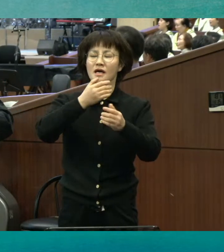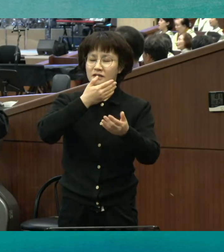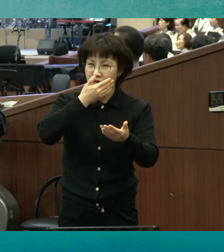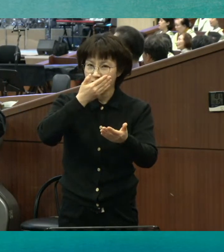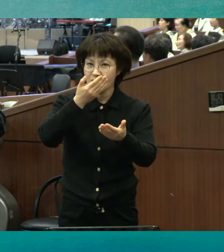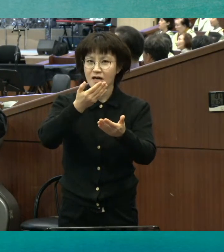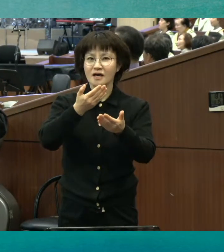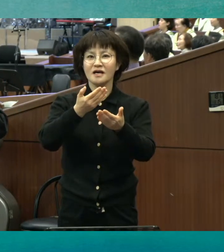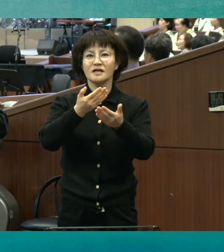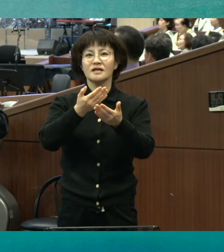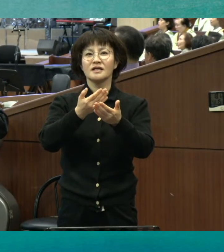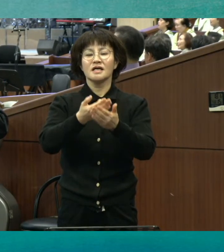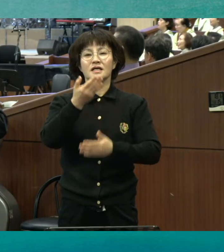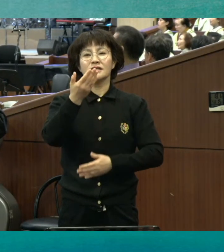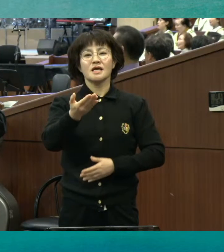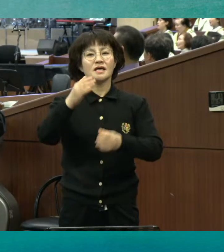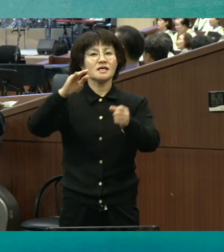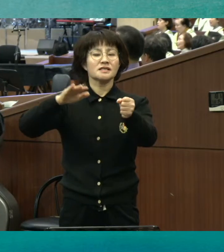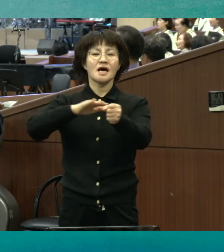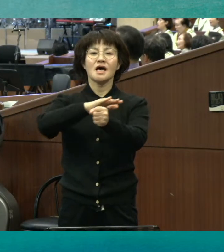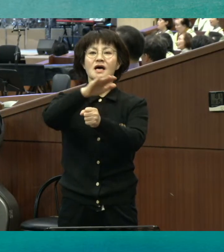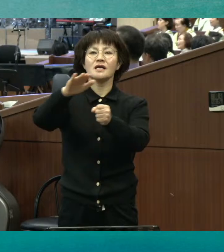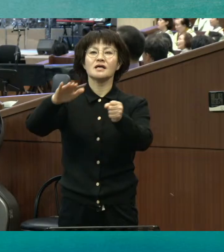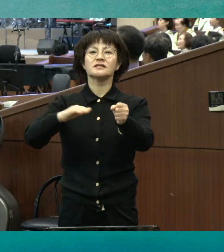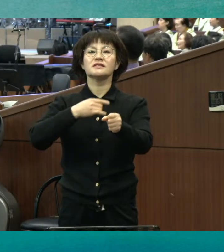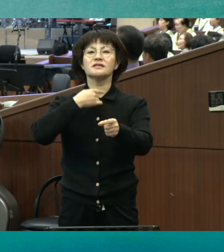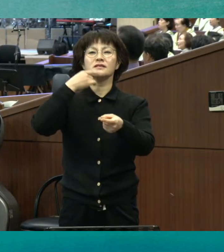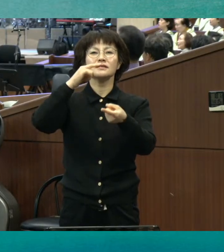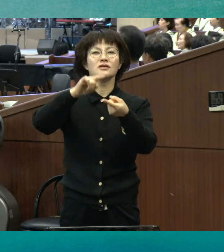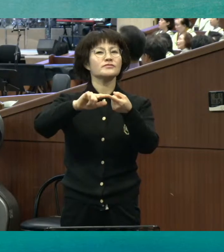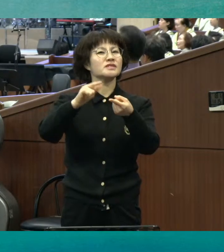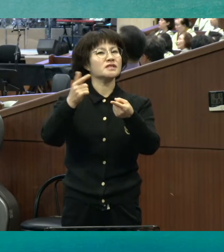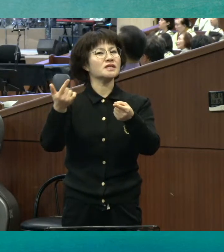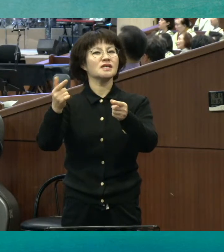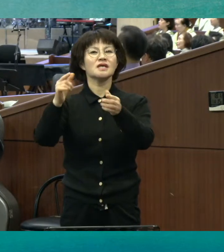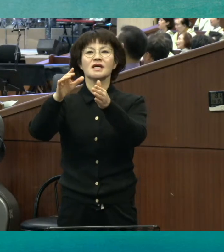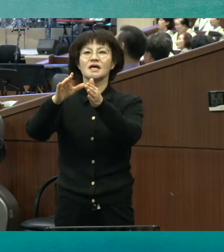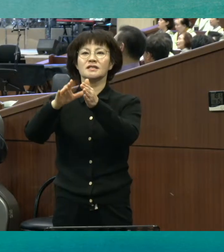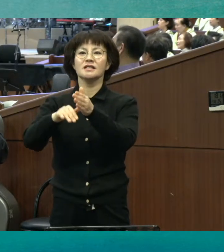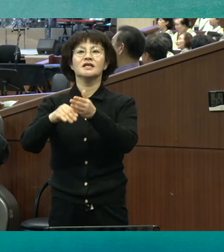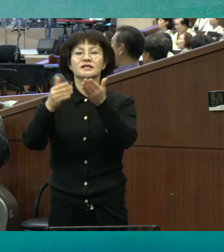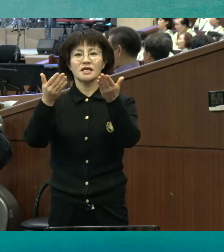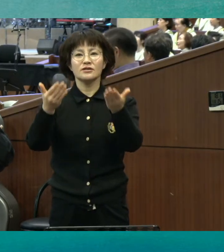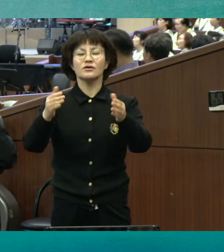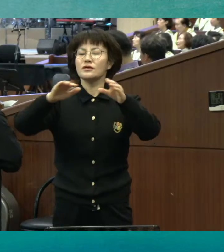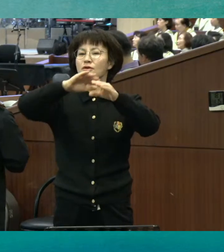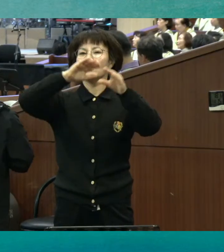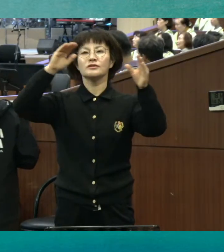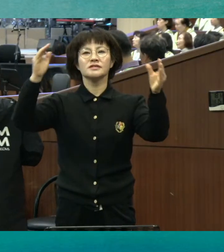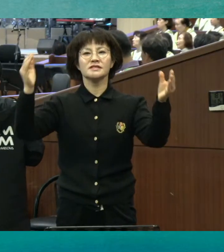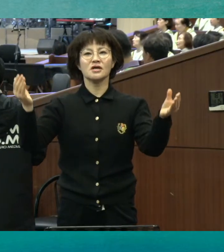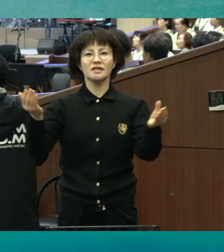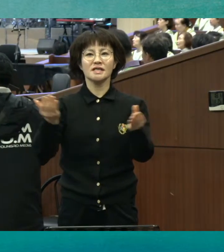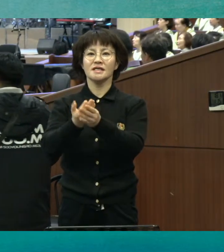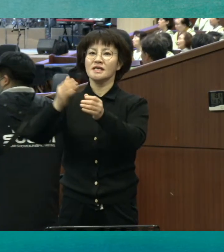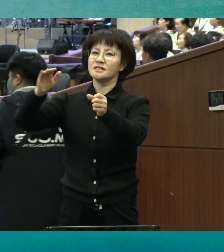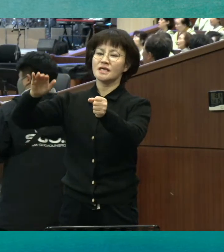귀하다 내가 사랑스럽지 않을 때 너를